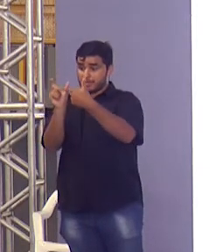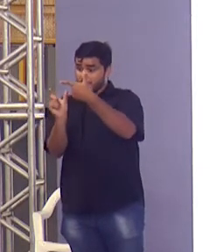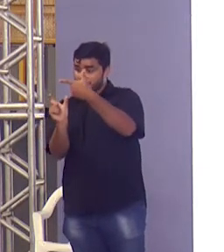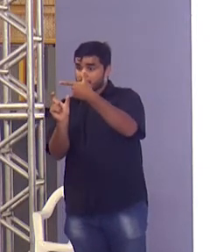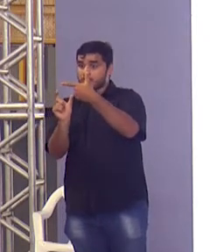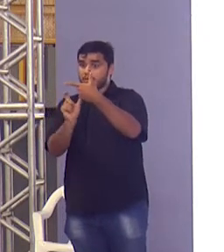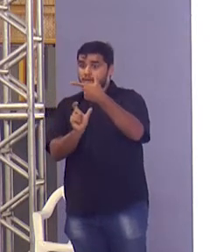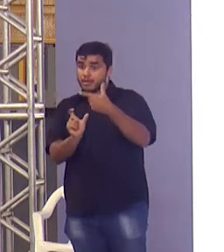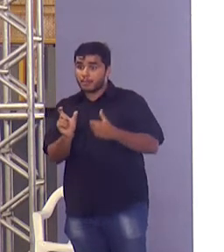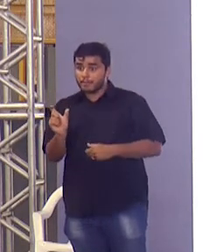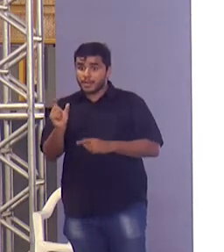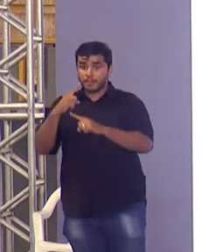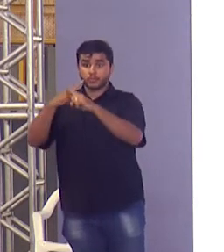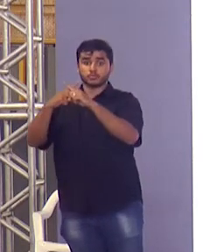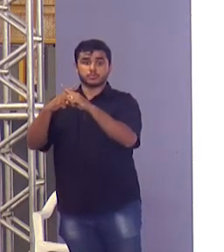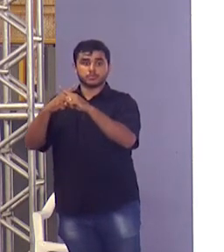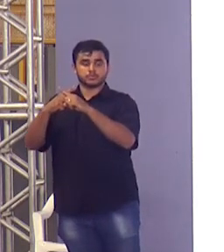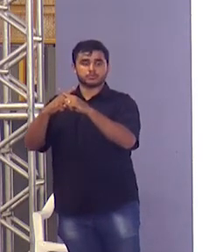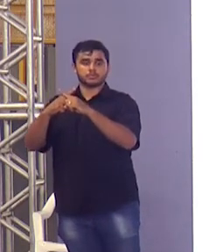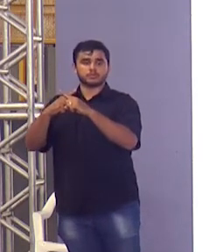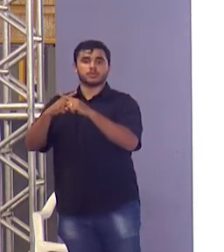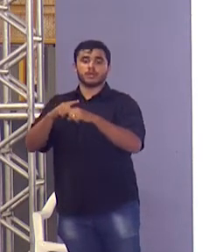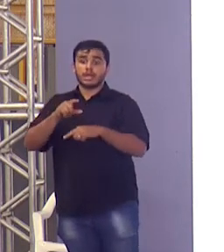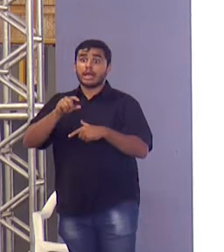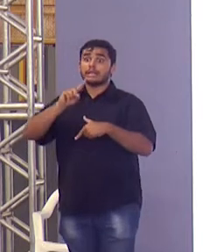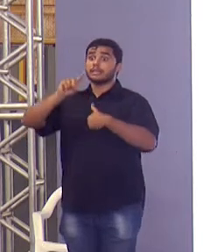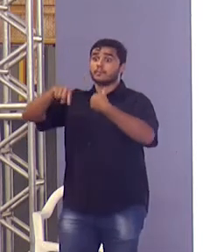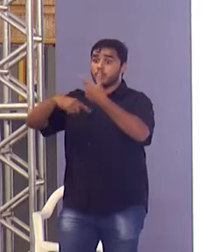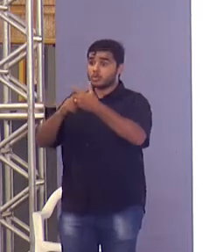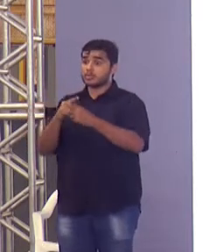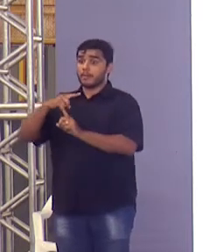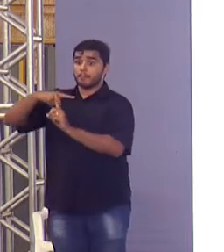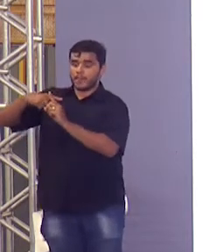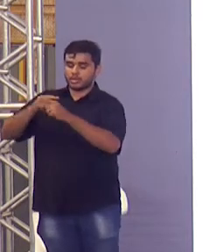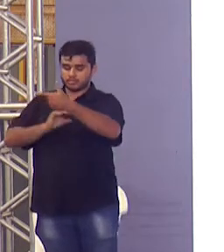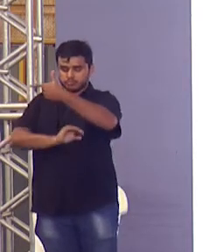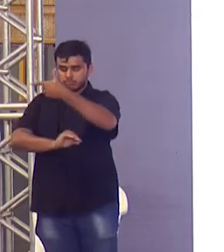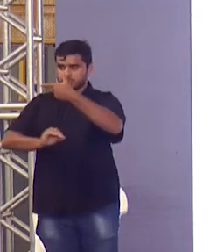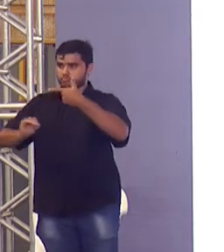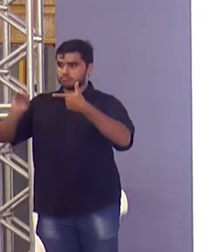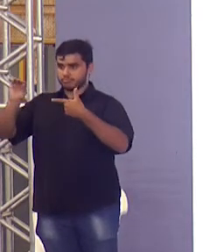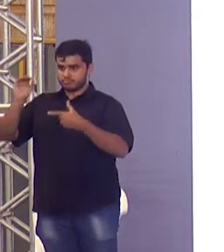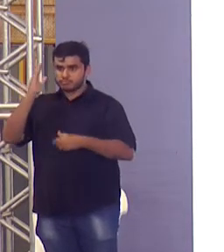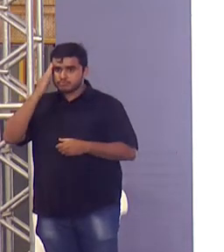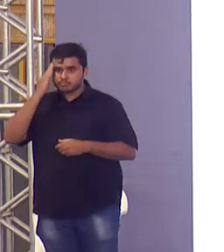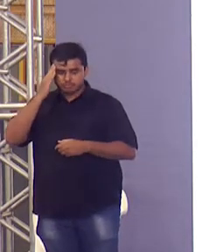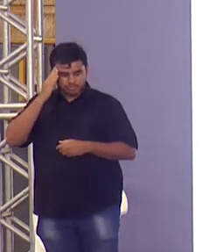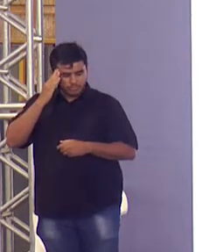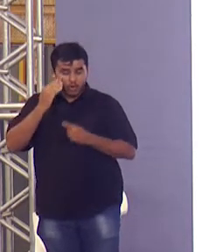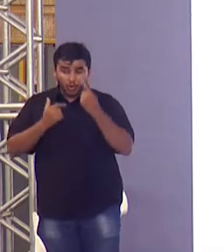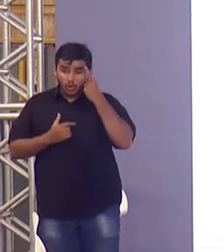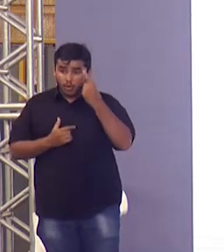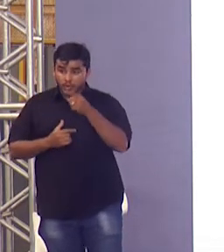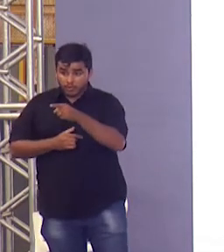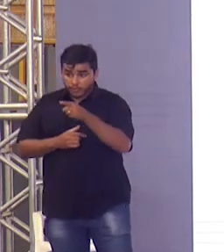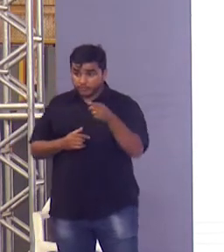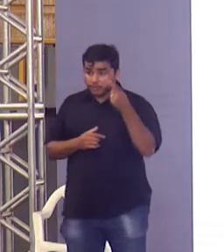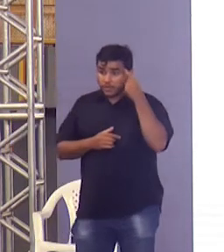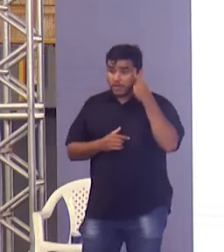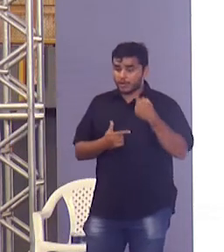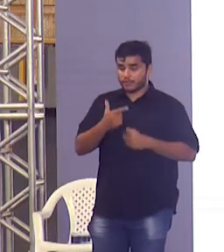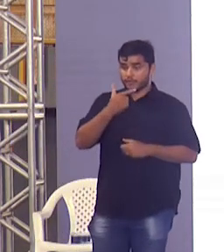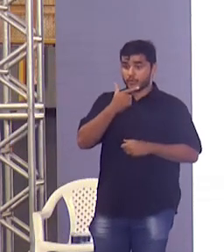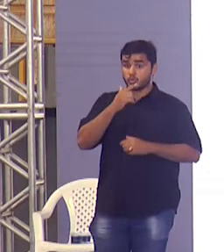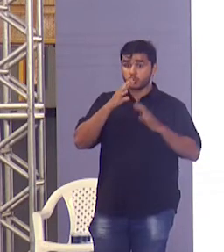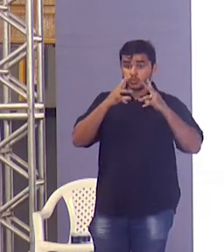6. Quem era o quociente? 3. E quem é o resto? 2. Se você